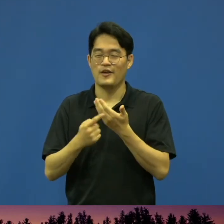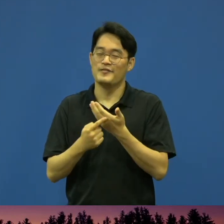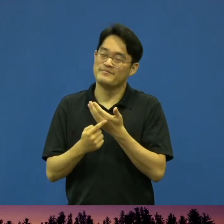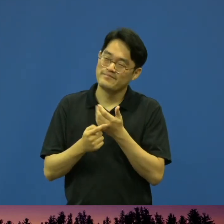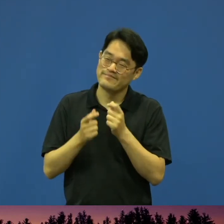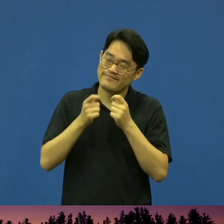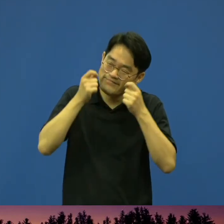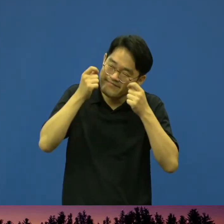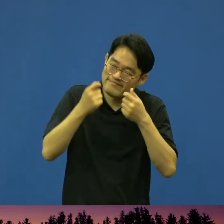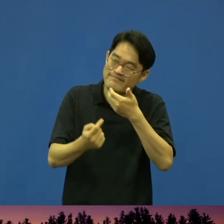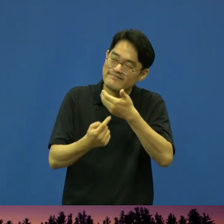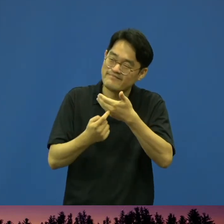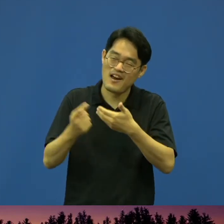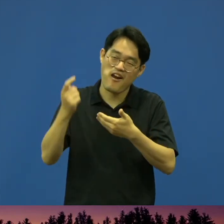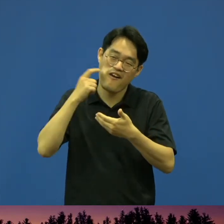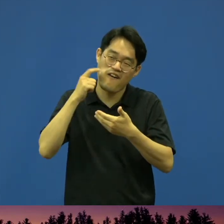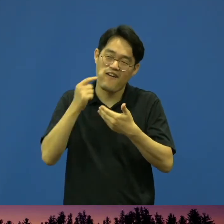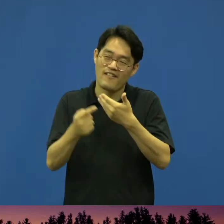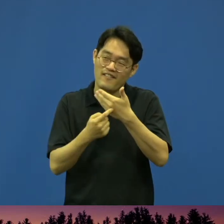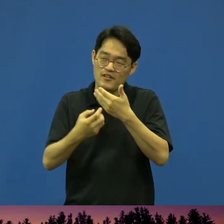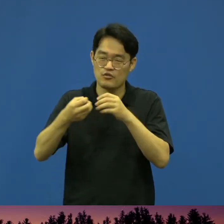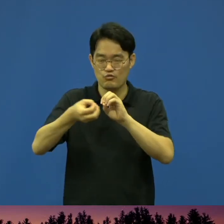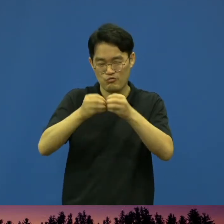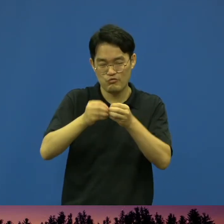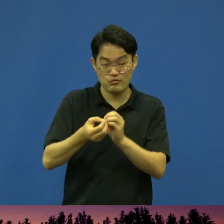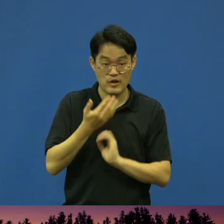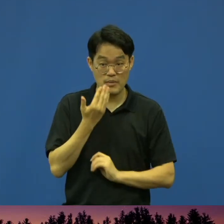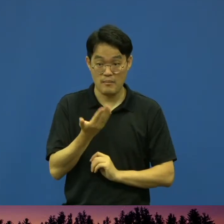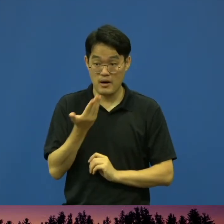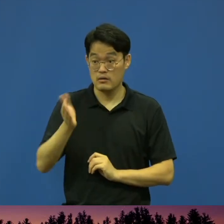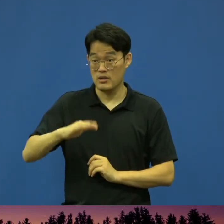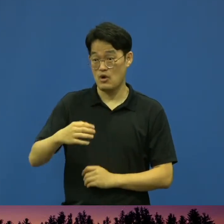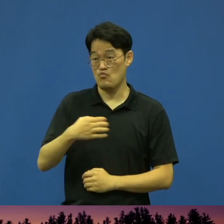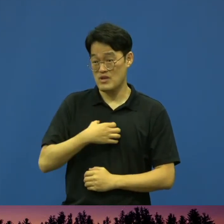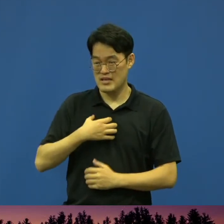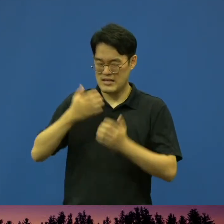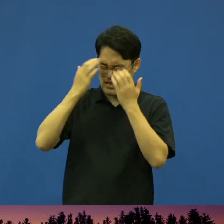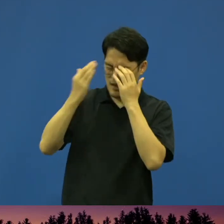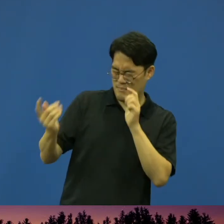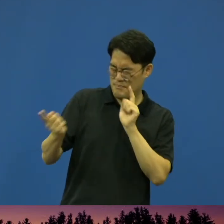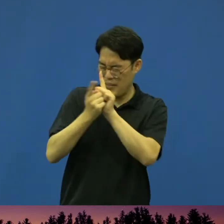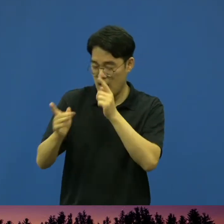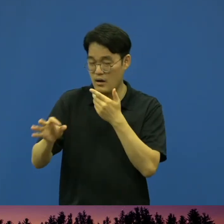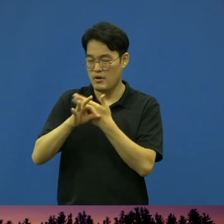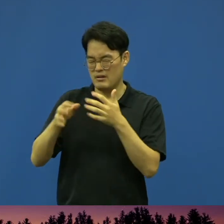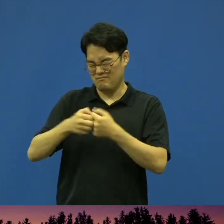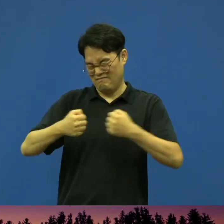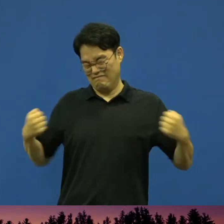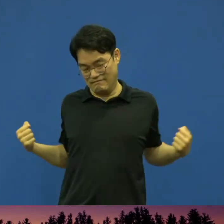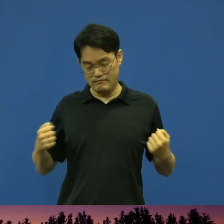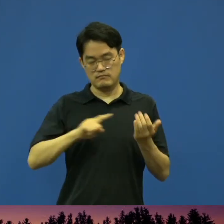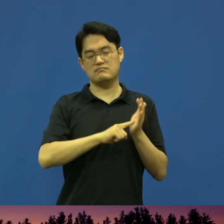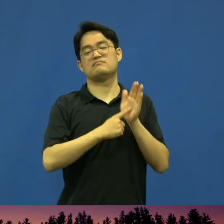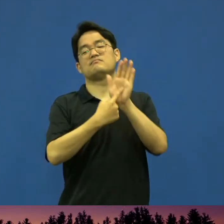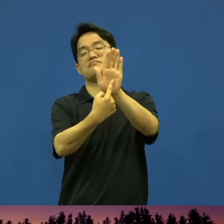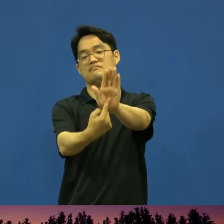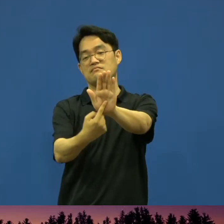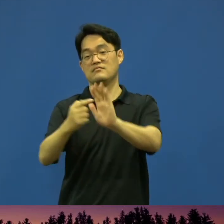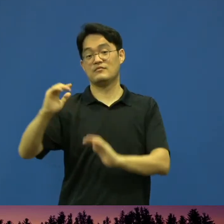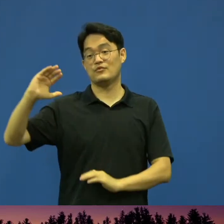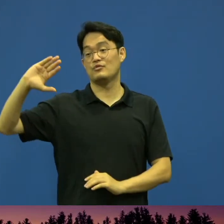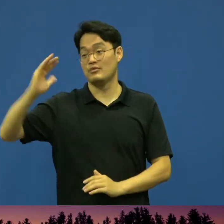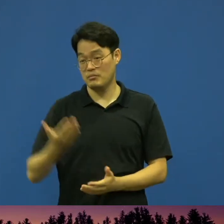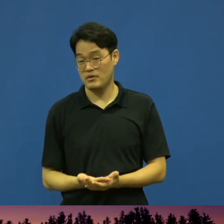내가 무엇을 의지하고 살았던 사람인지, 내가 무엇을 위해서 살았던 존재인지 그제서야 그 사람의